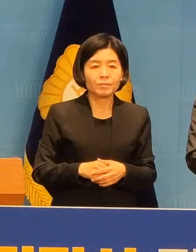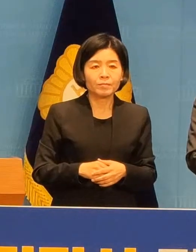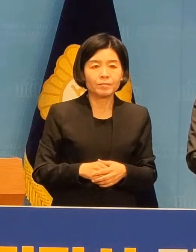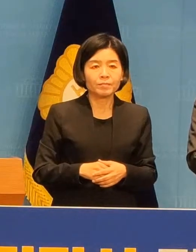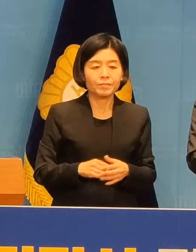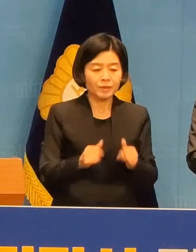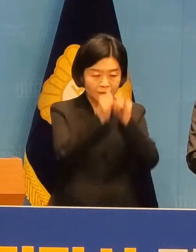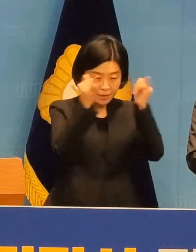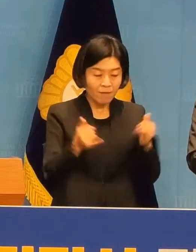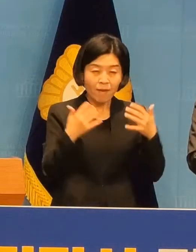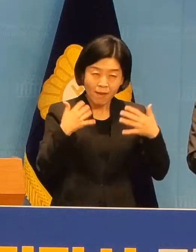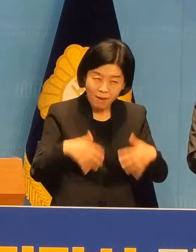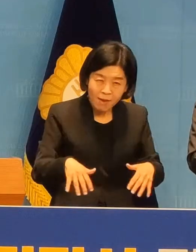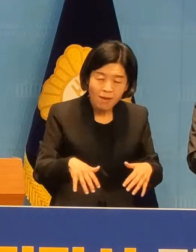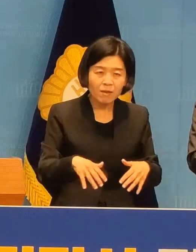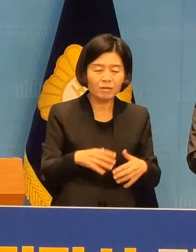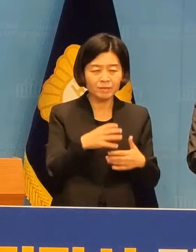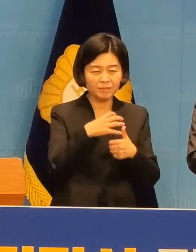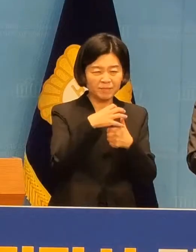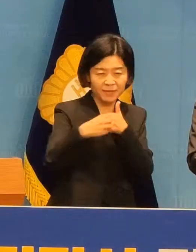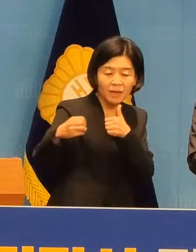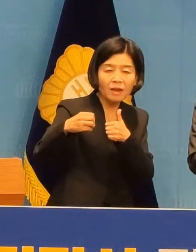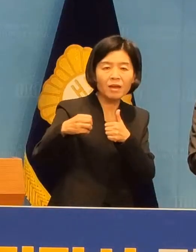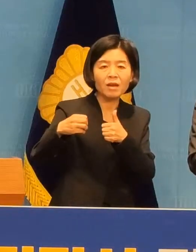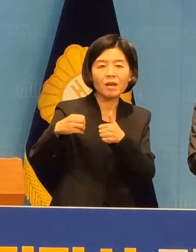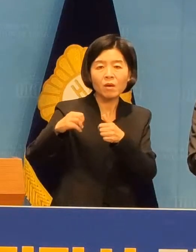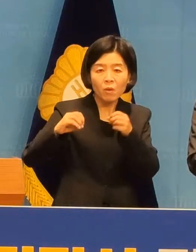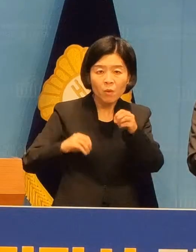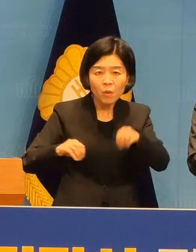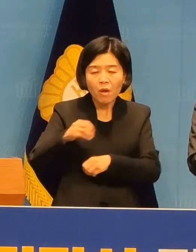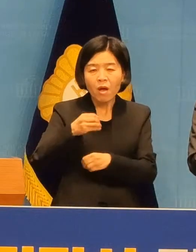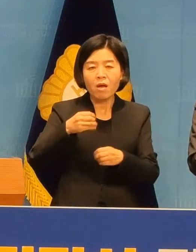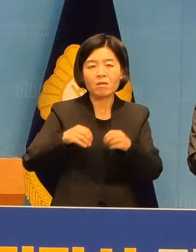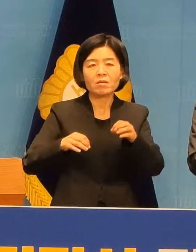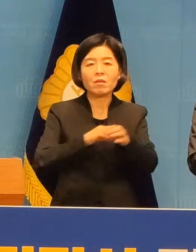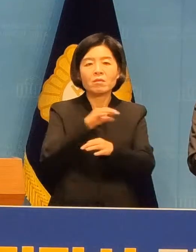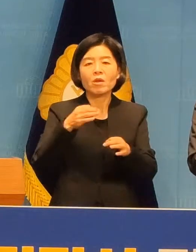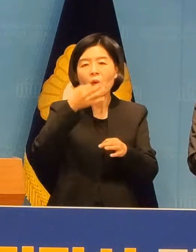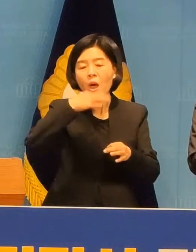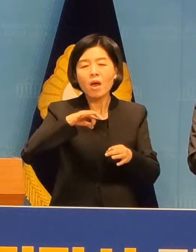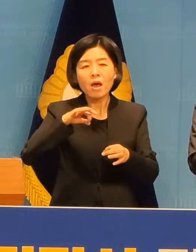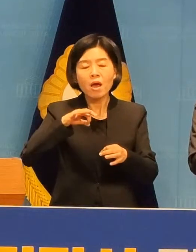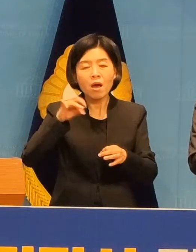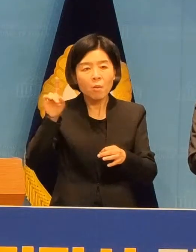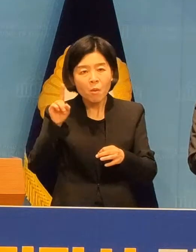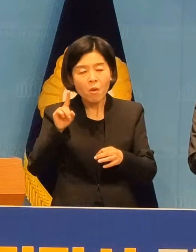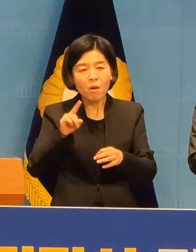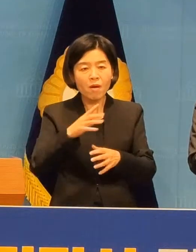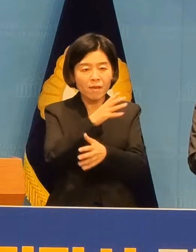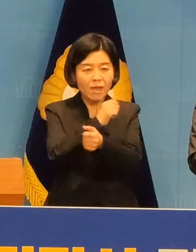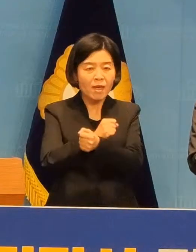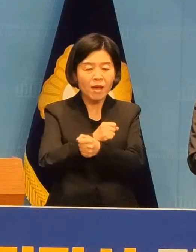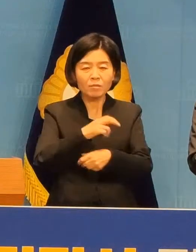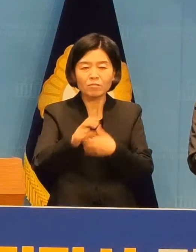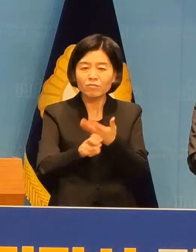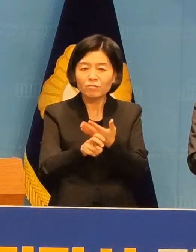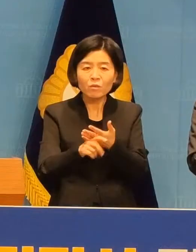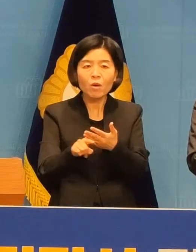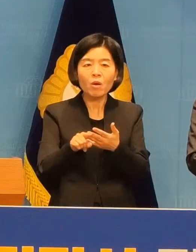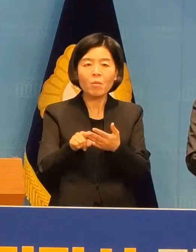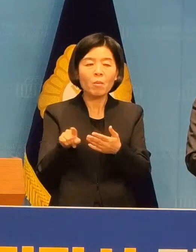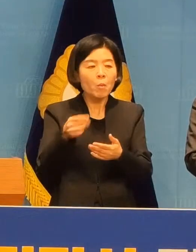약자를 착취하는 것이 경영 효율이 되고 불공정한 계약이 비즈니스 모델이